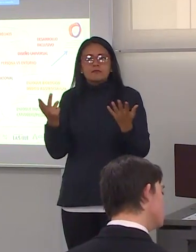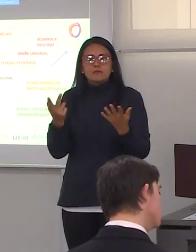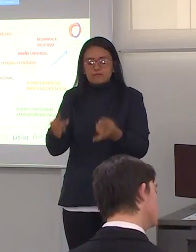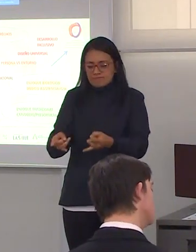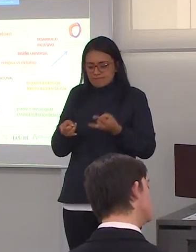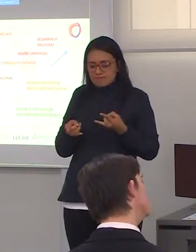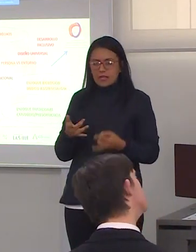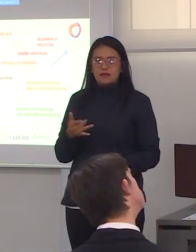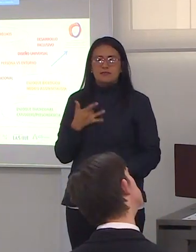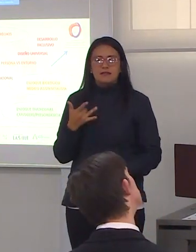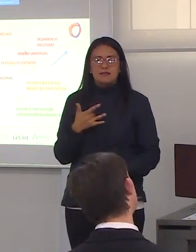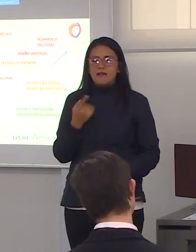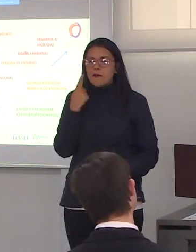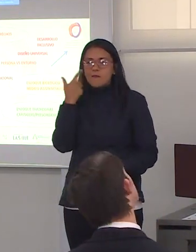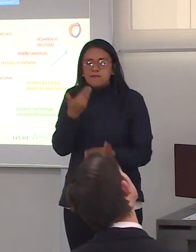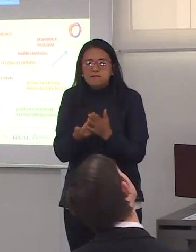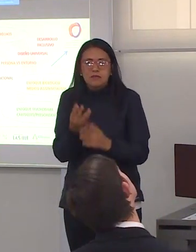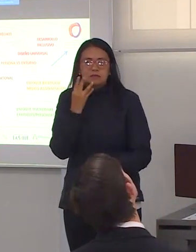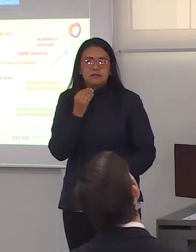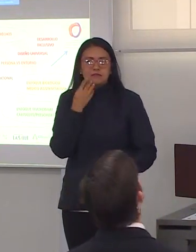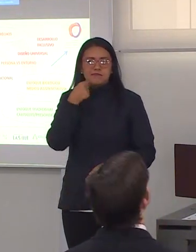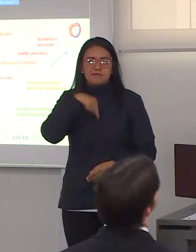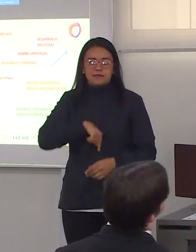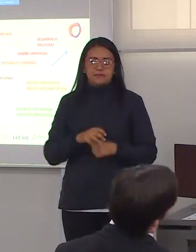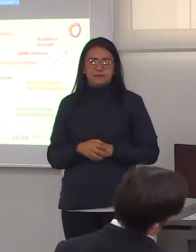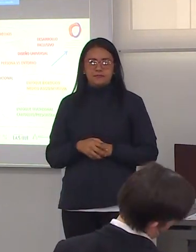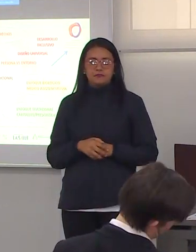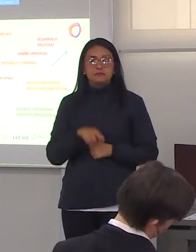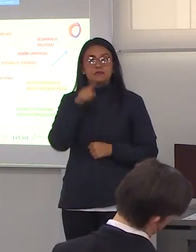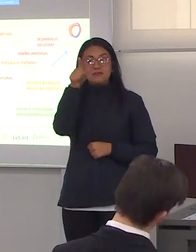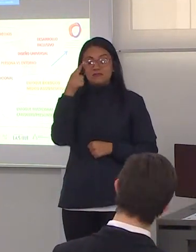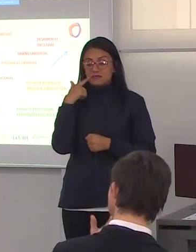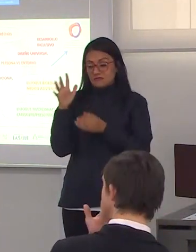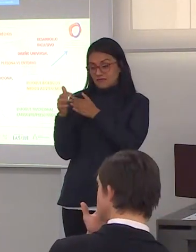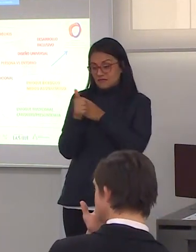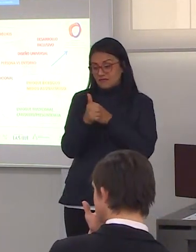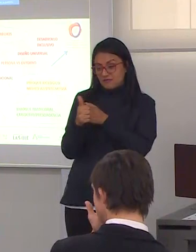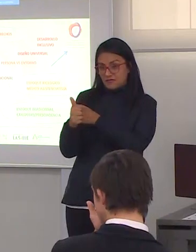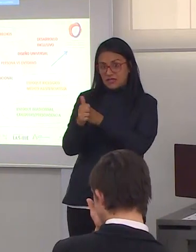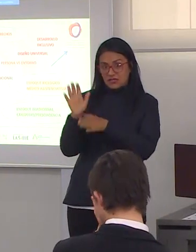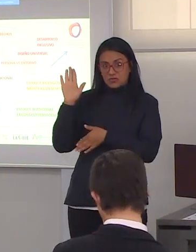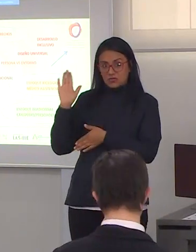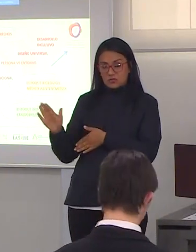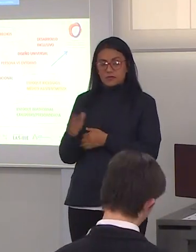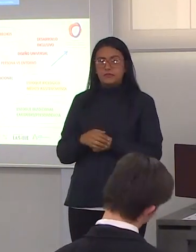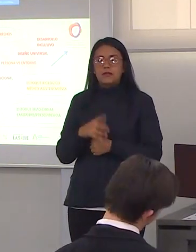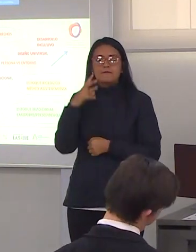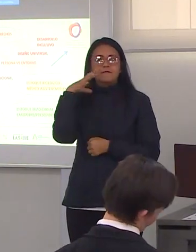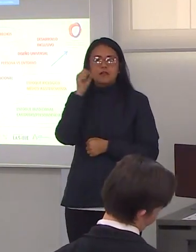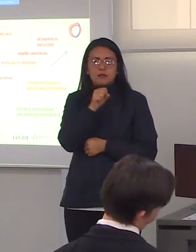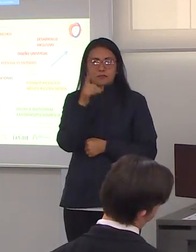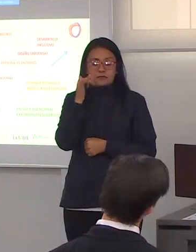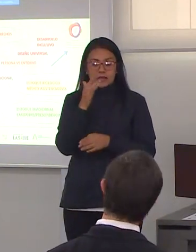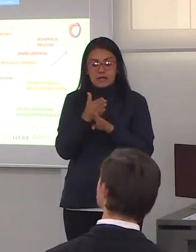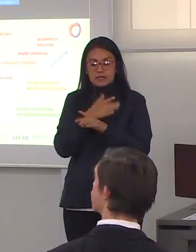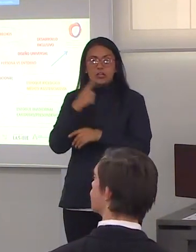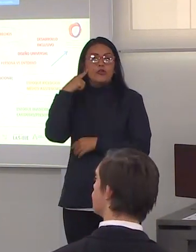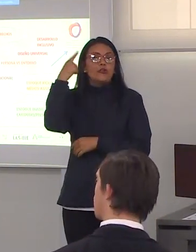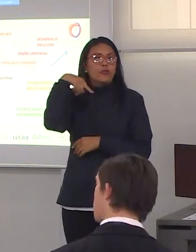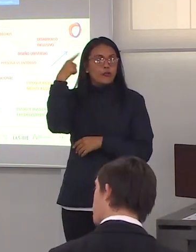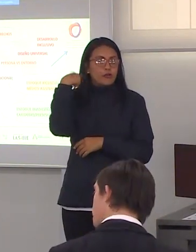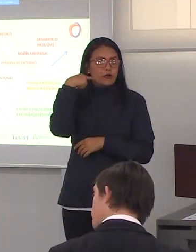siente se vive entonces si vemos esta ruta aquí vemos que pasamos de loco